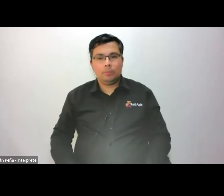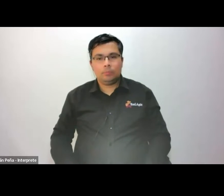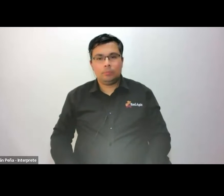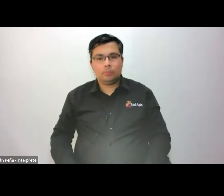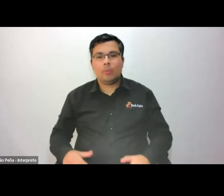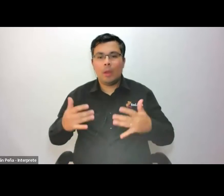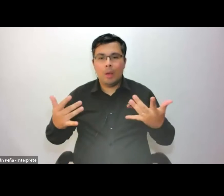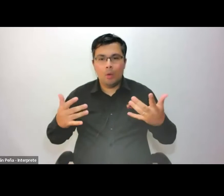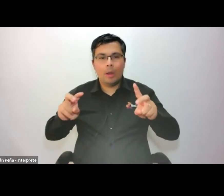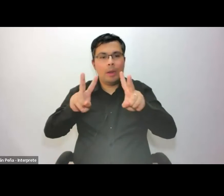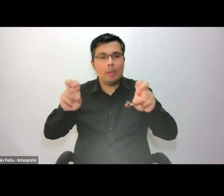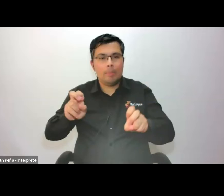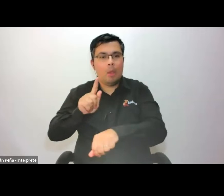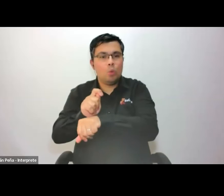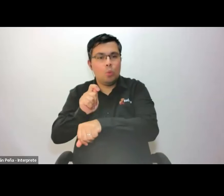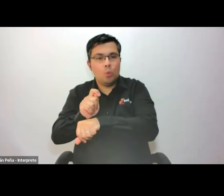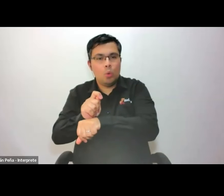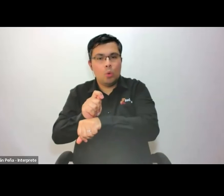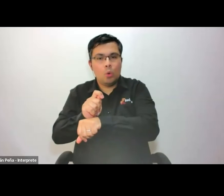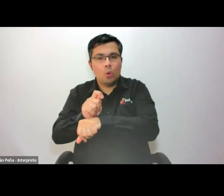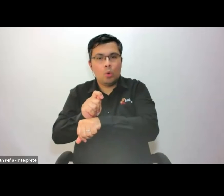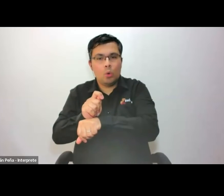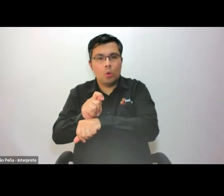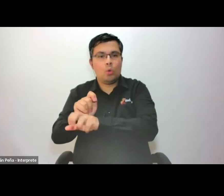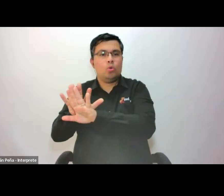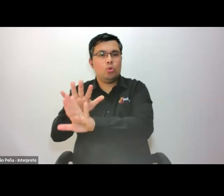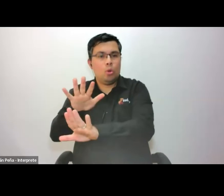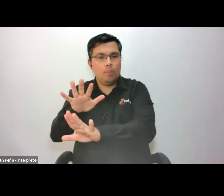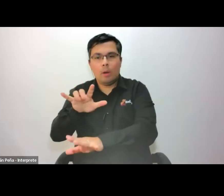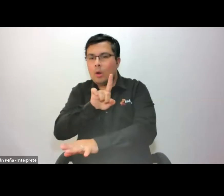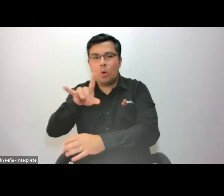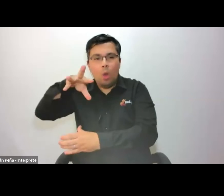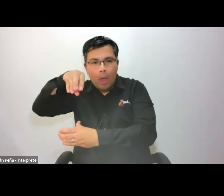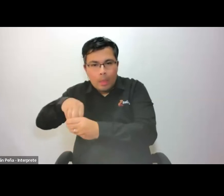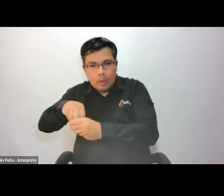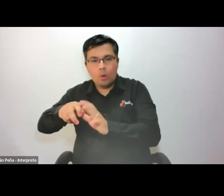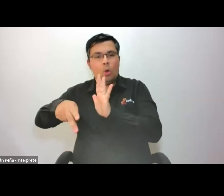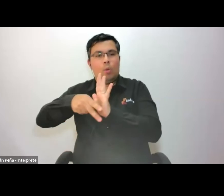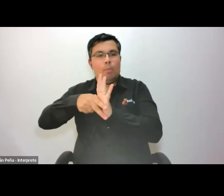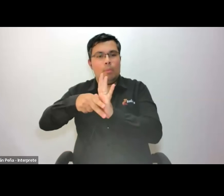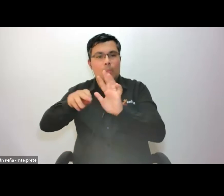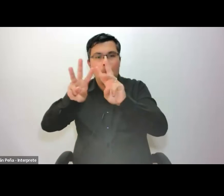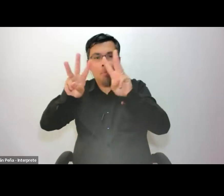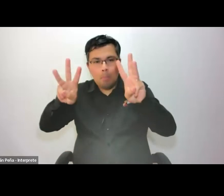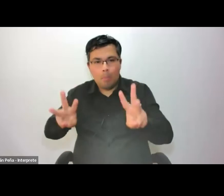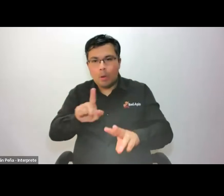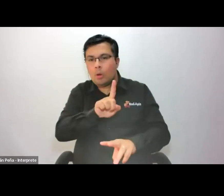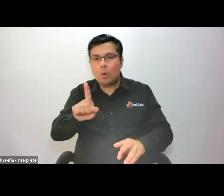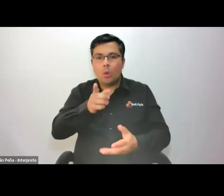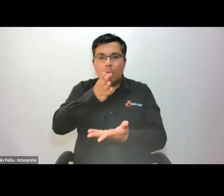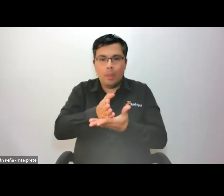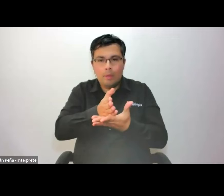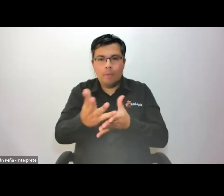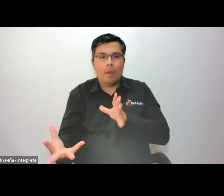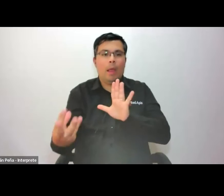normativa vigente, por lo tanto hay que formalizar el despliegue de los apoyos dentro del constructo normativo que ya